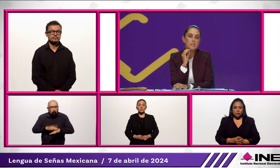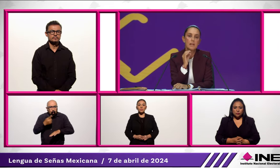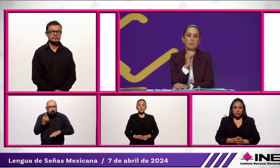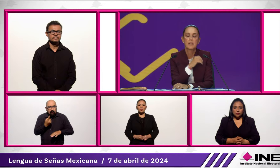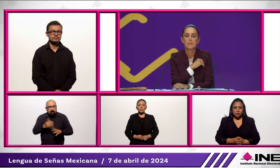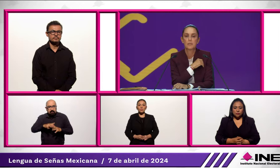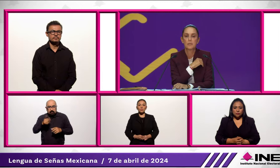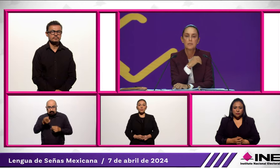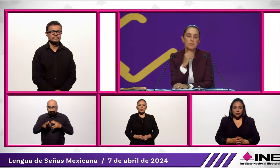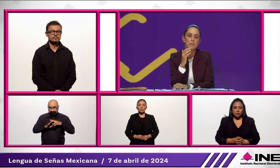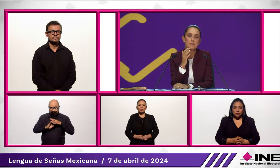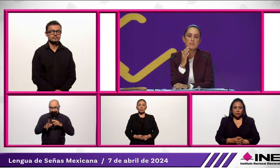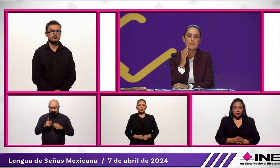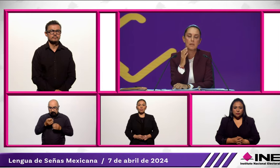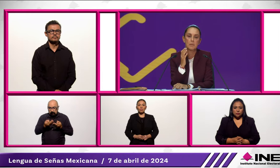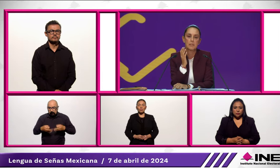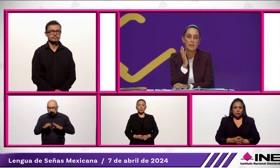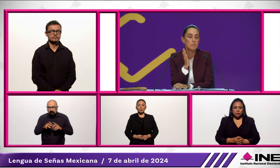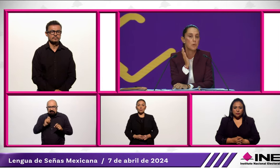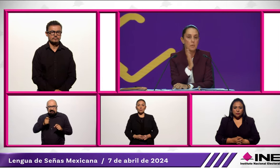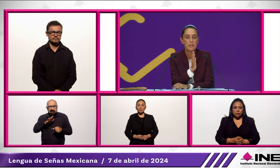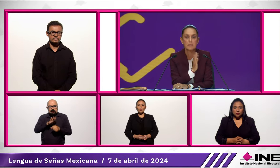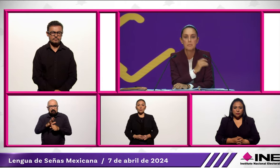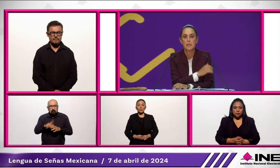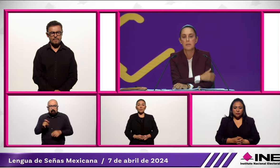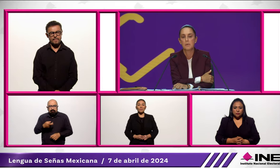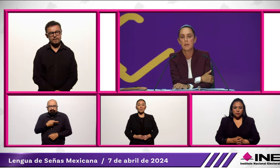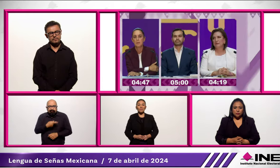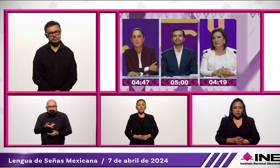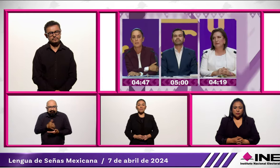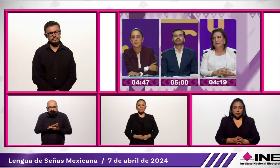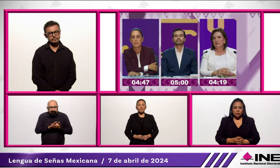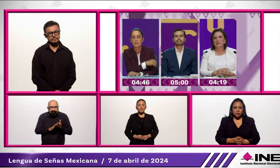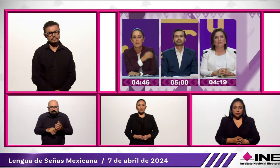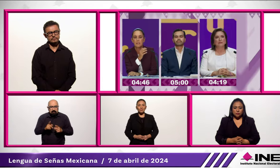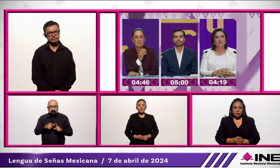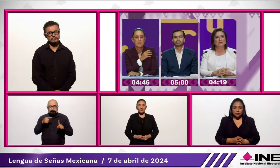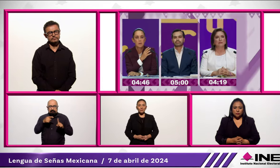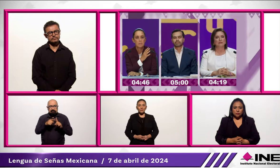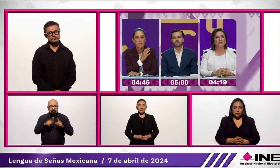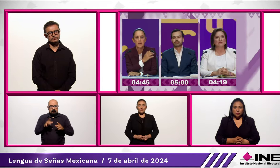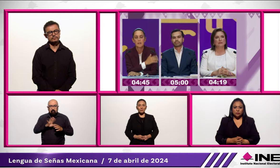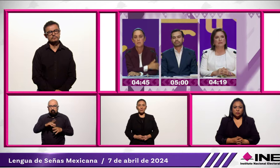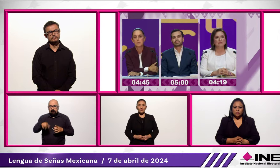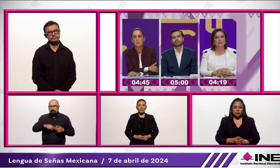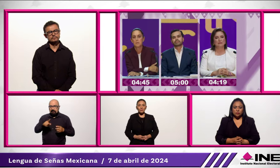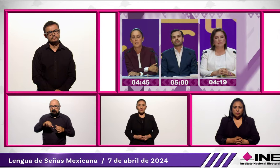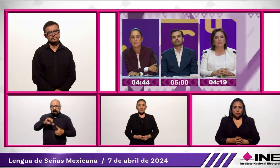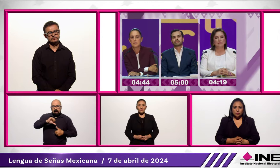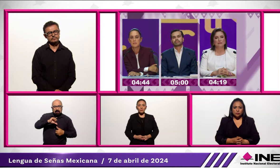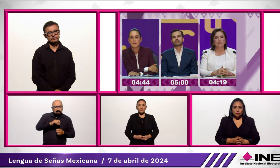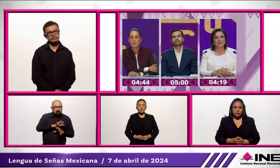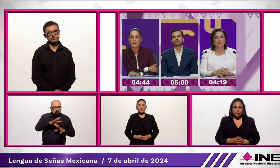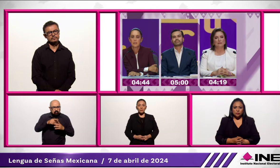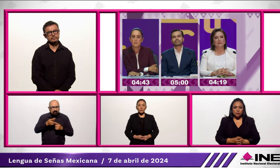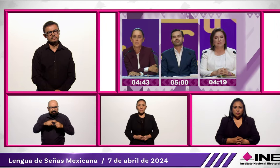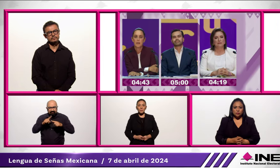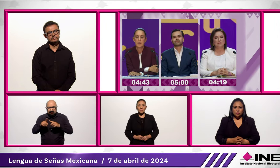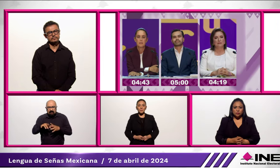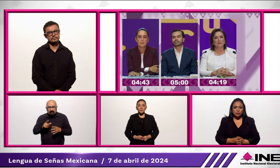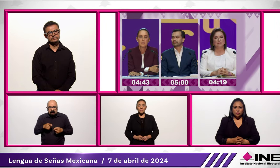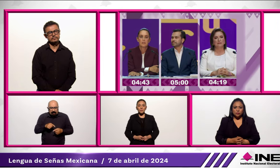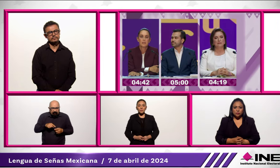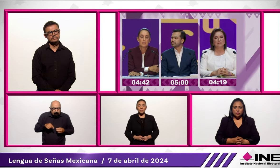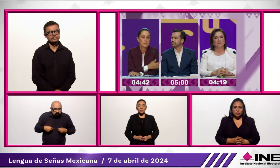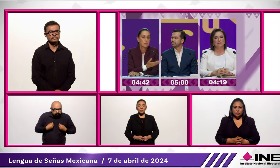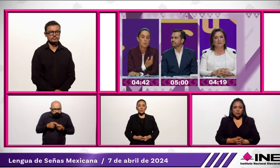las causas de la migración son esencialmente la pobreza, particularmente en Centroamérica y en otros países en donde